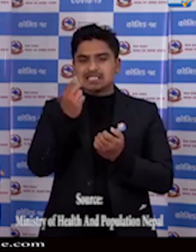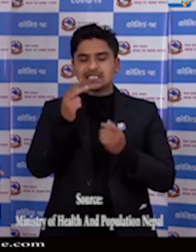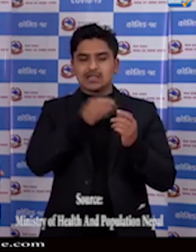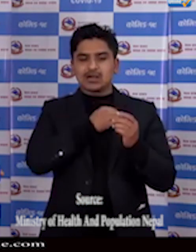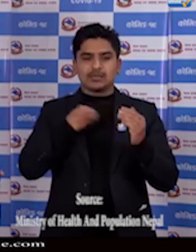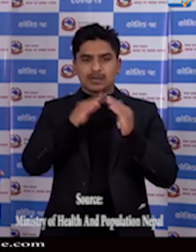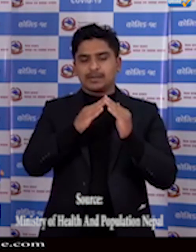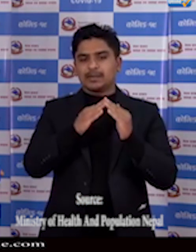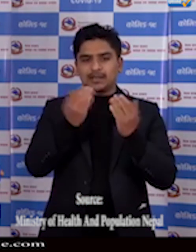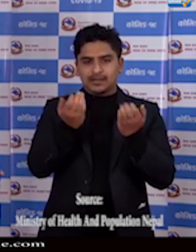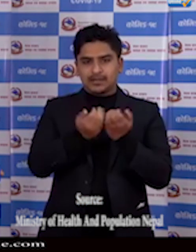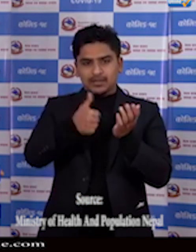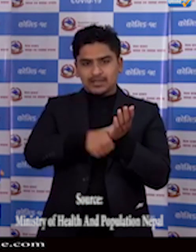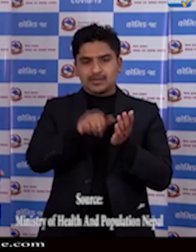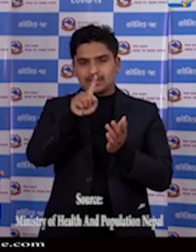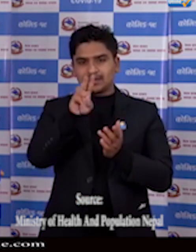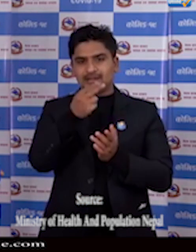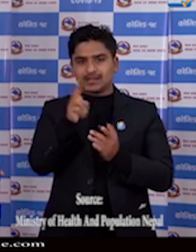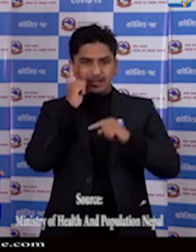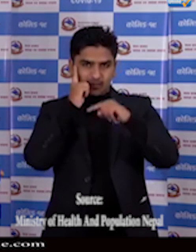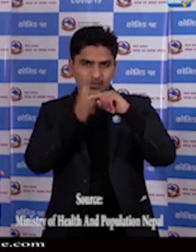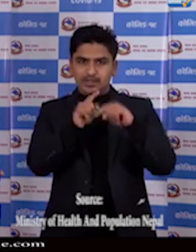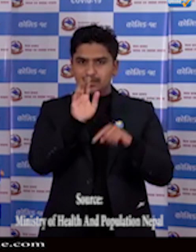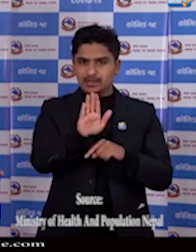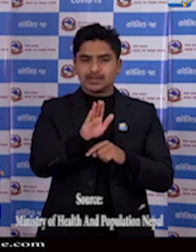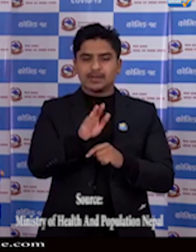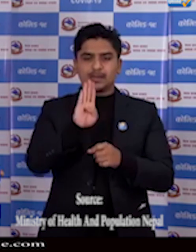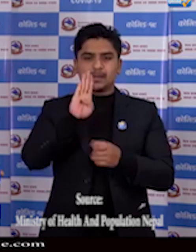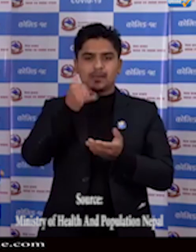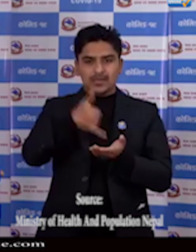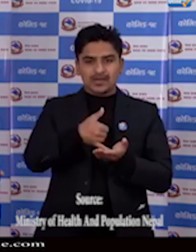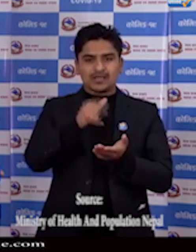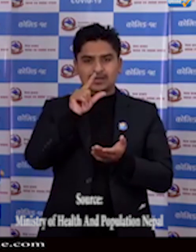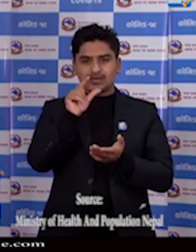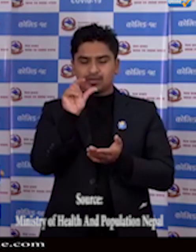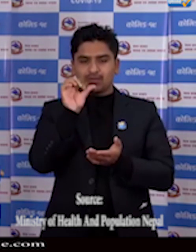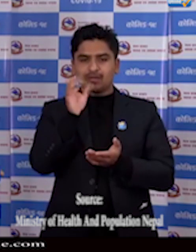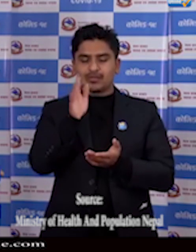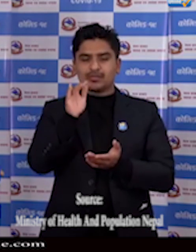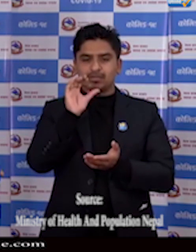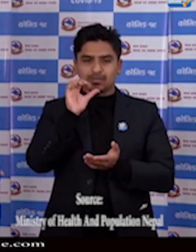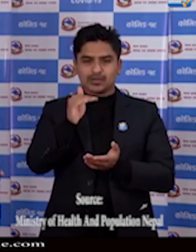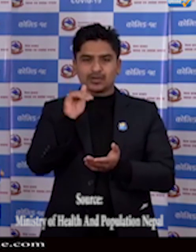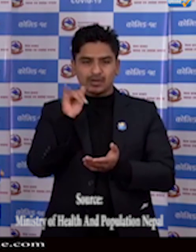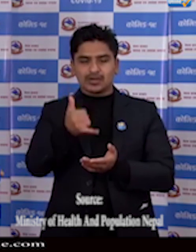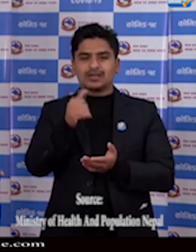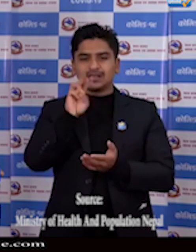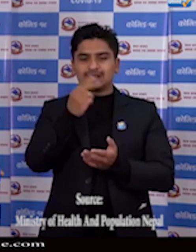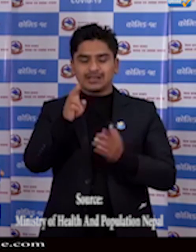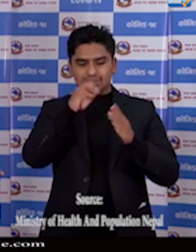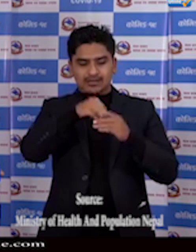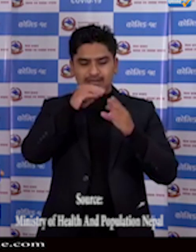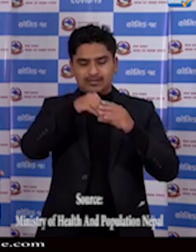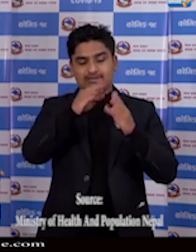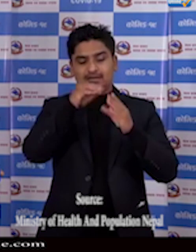अस्पतालको प्रयोगशालामा गरिएको परीक्षणमा 13 जनाको पोजिटिभ आएको छ। बझाङका खप्तर छन्नाका 3 जना क्वारेन्टाइनमा रहेका व्यक्तिहरू